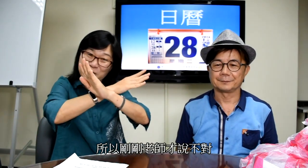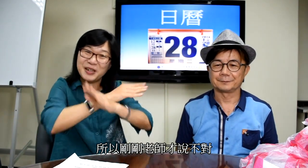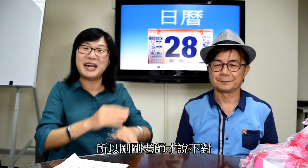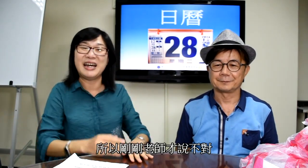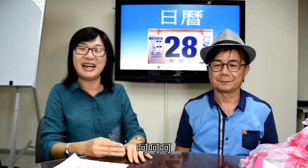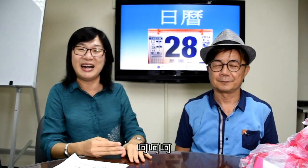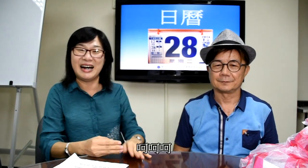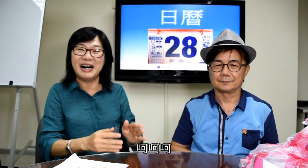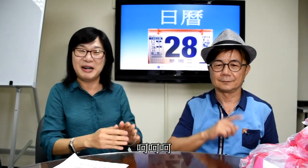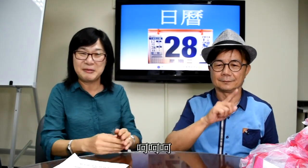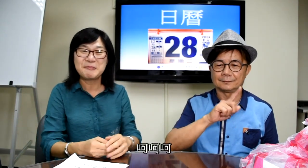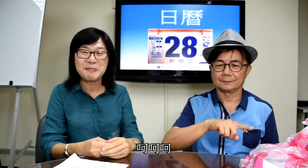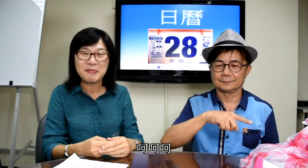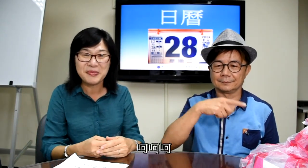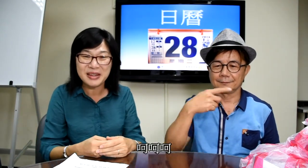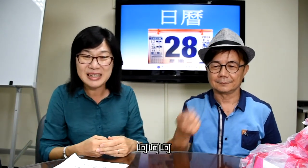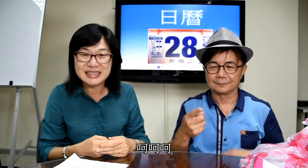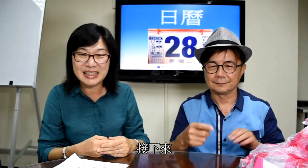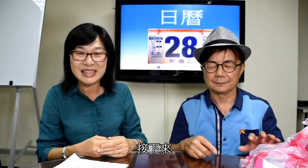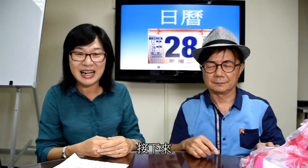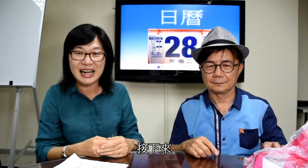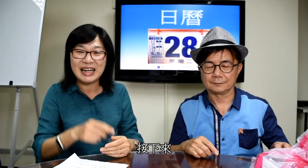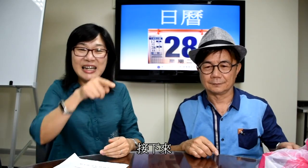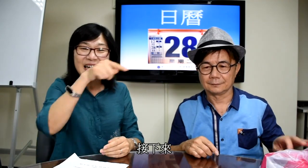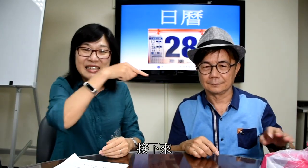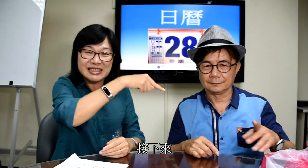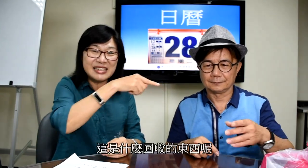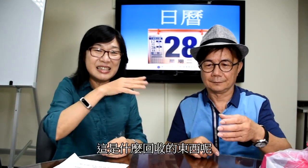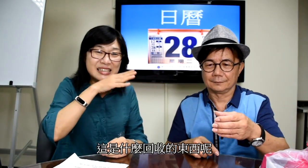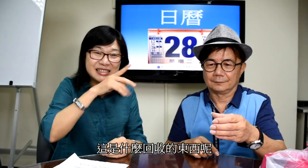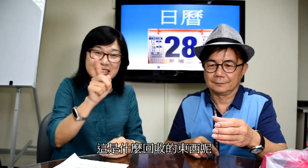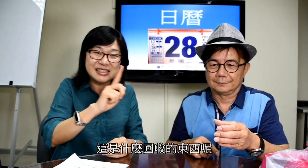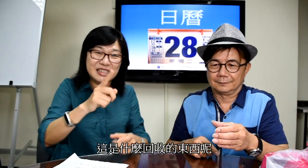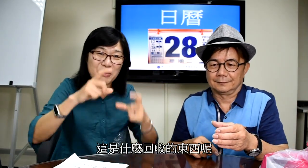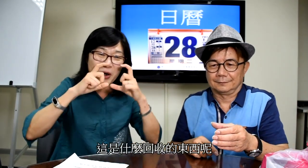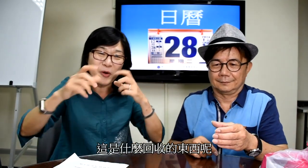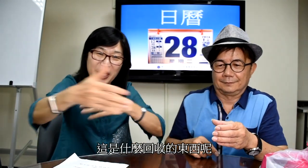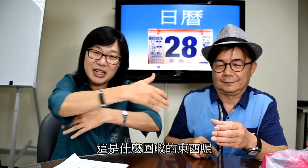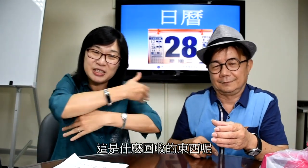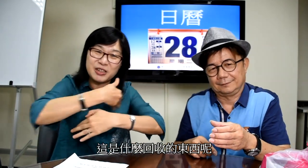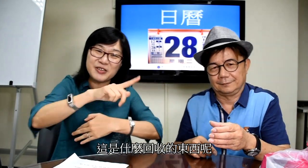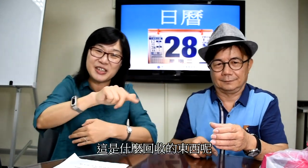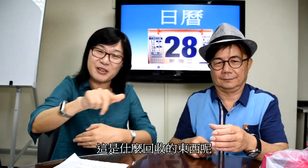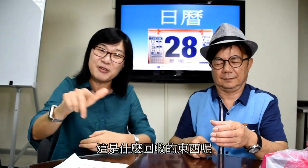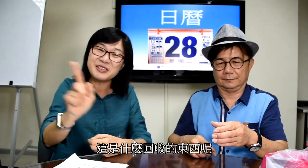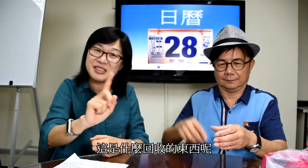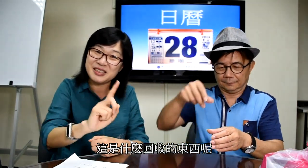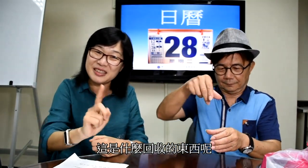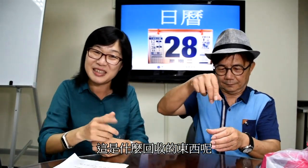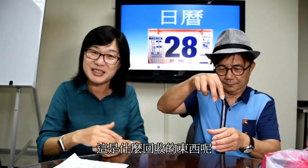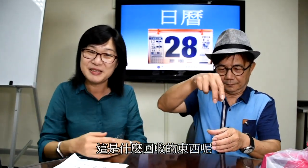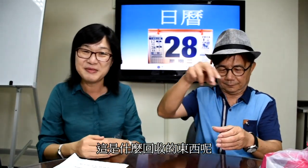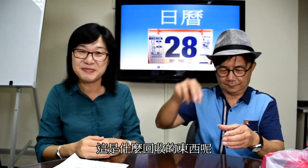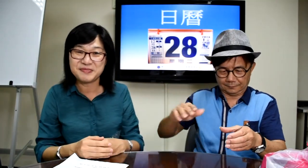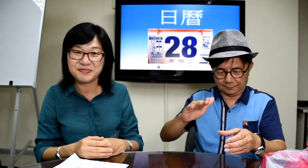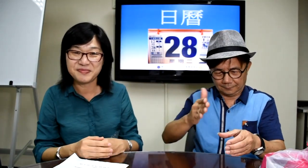对。接下来这是什么回收的东西呢？